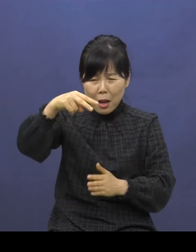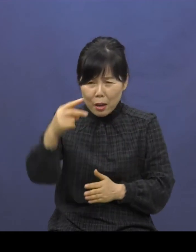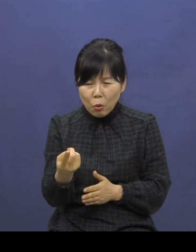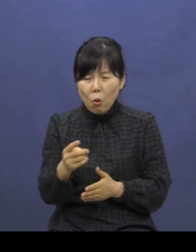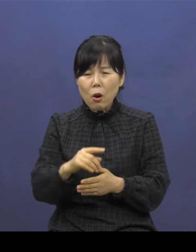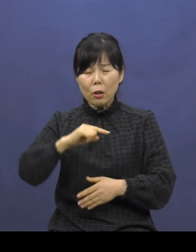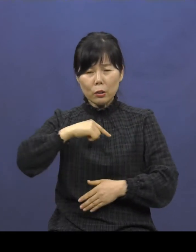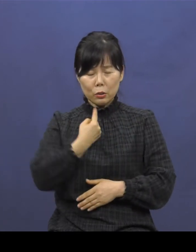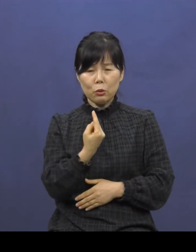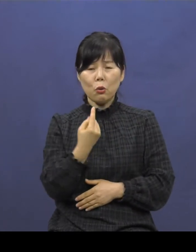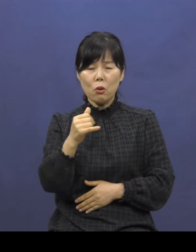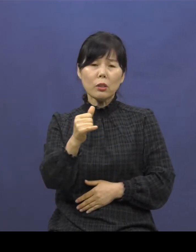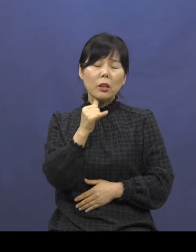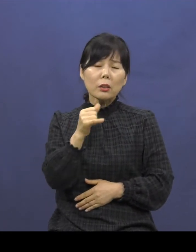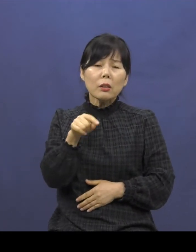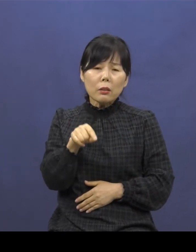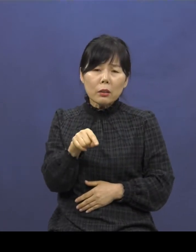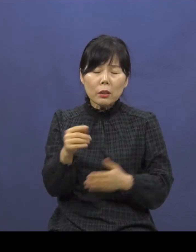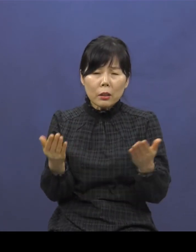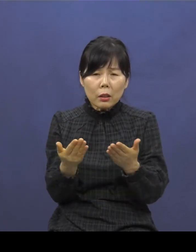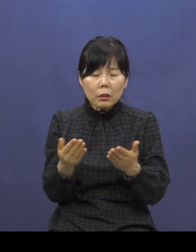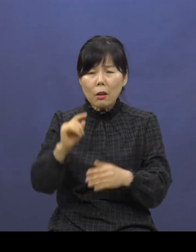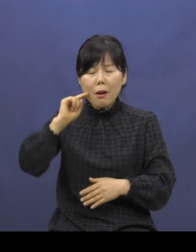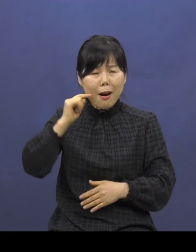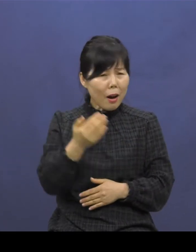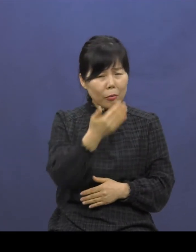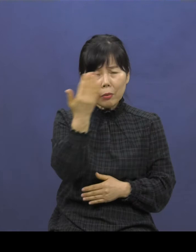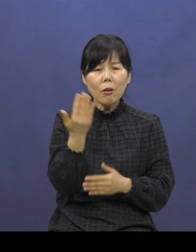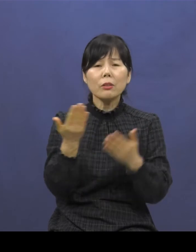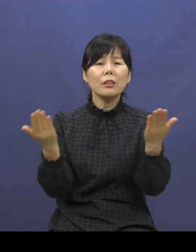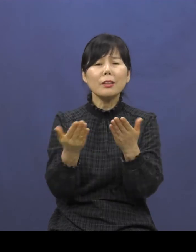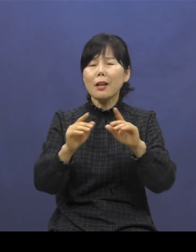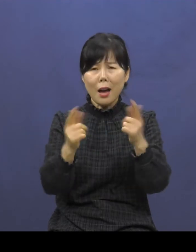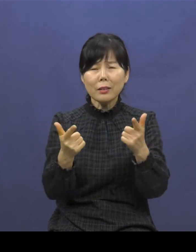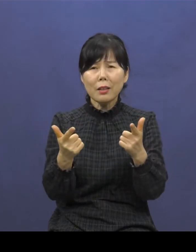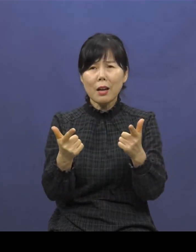어떤 경우에도 스스로 목숨을 버리는 것은 그건